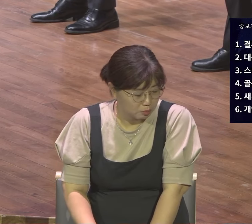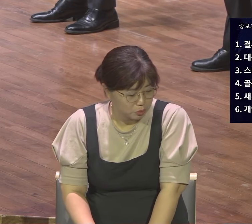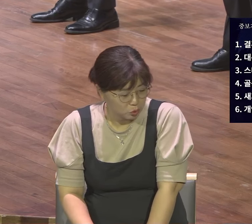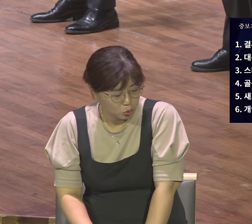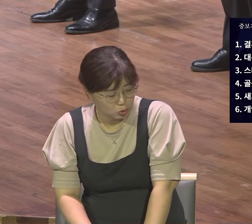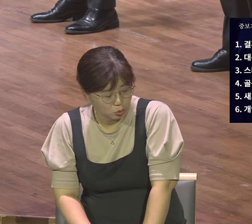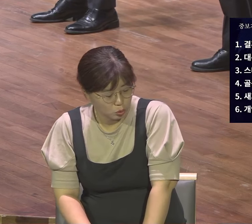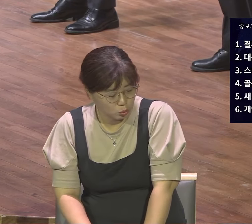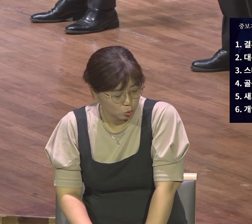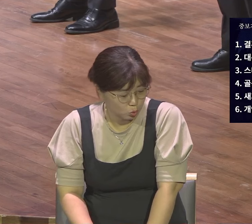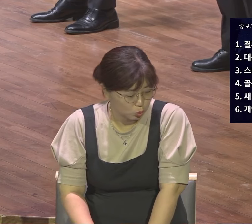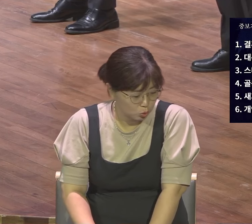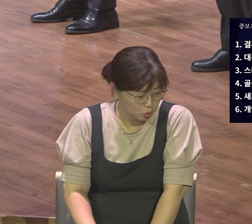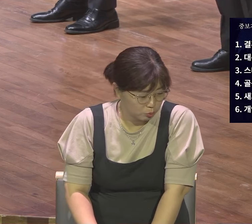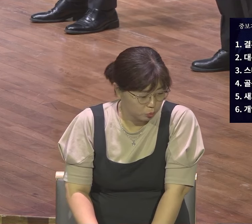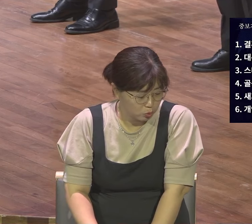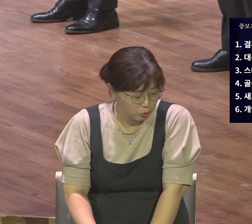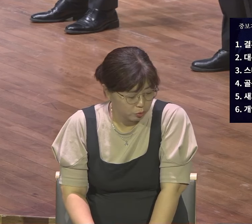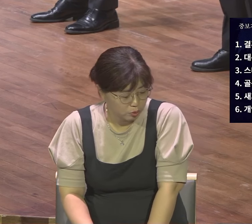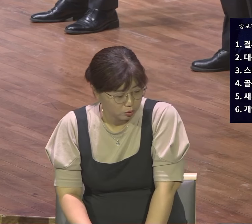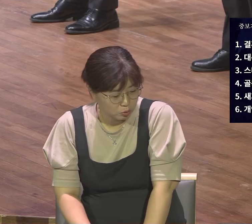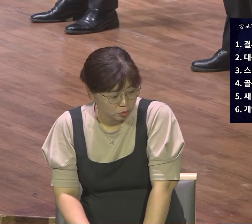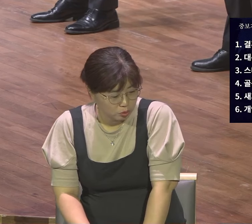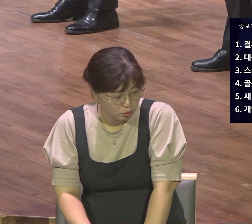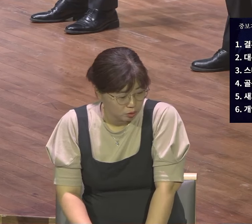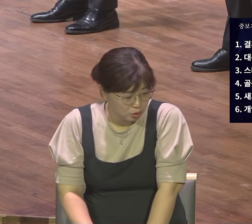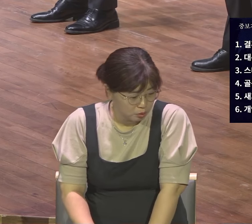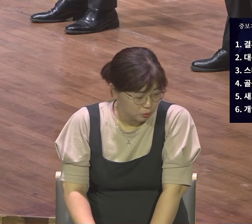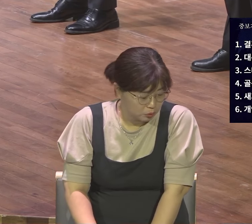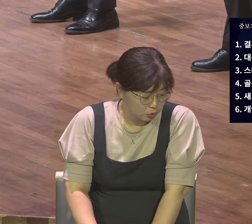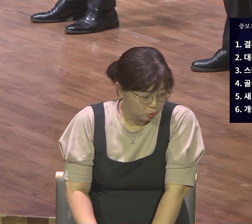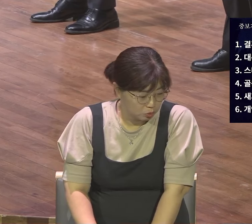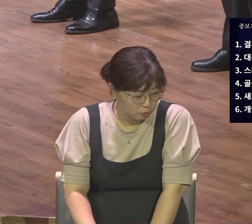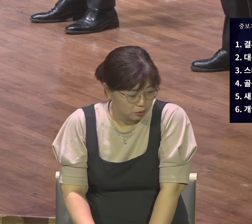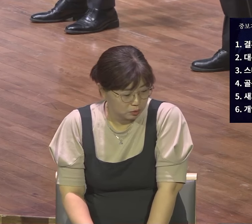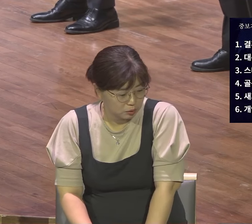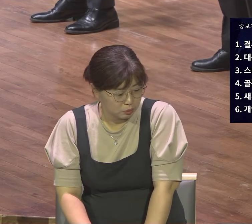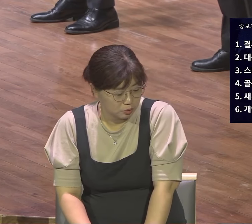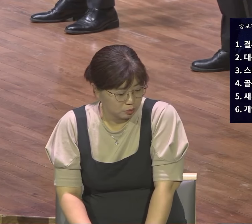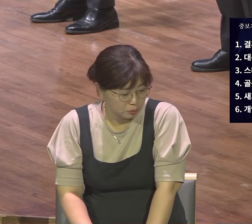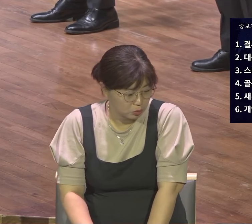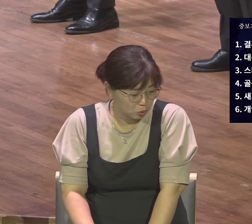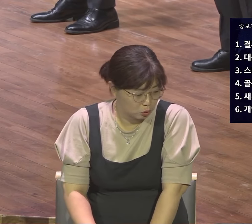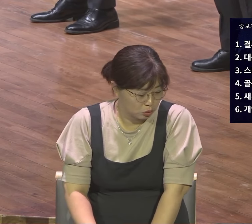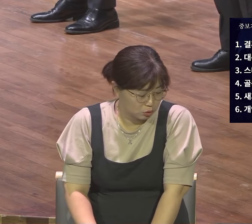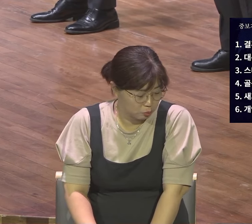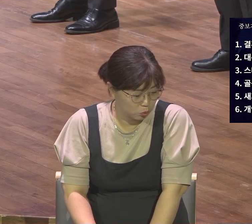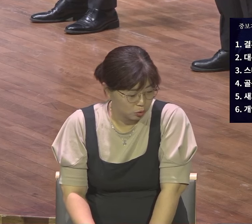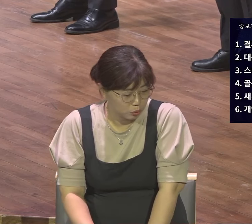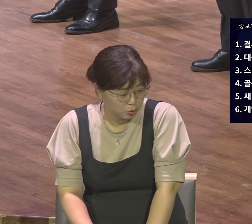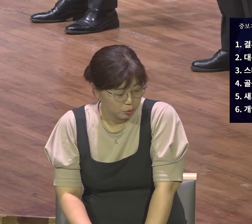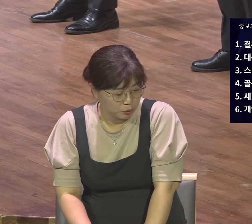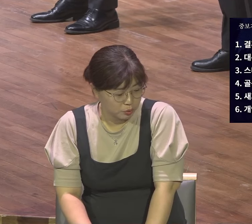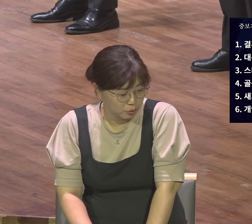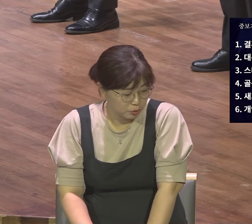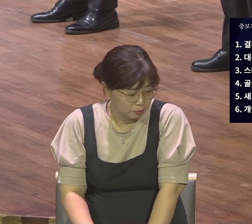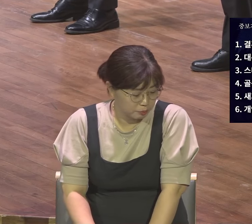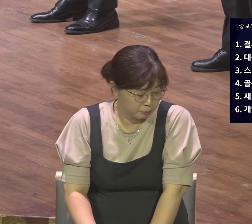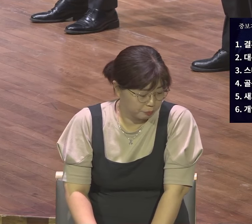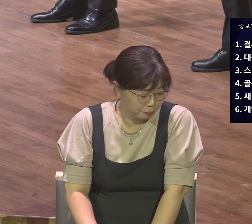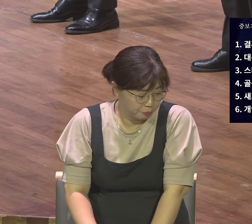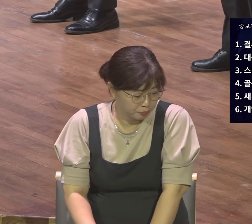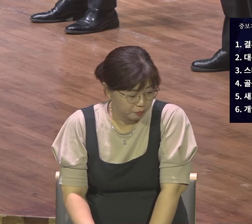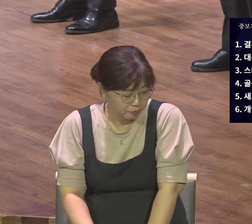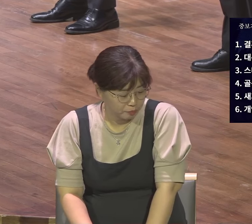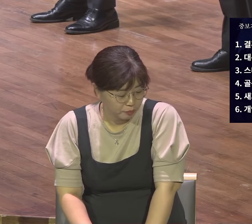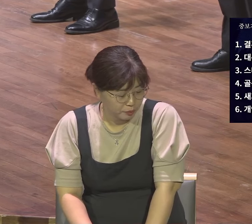통하여서 삶이 빨리 제자들을 키워나가는 결혼 태국 될 수 있도록 축복하여 주시옵소서. 오늘 시간 보아인